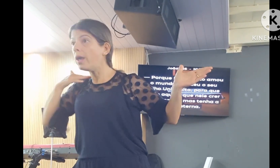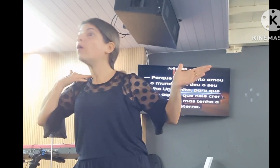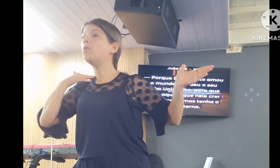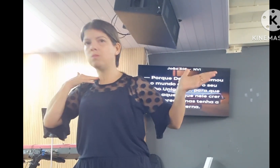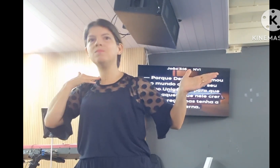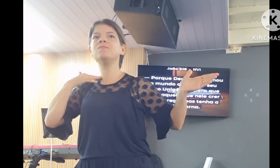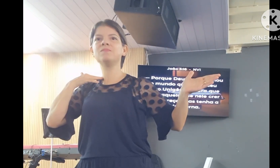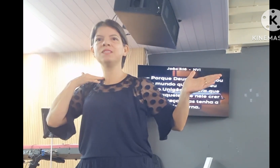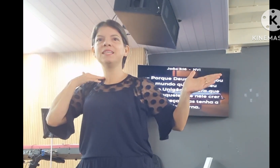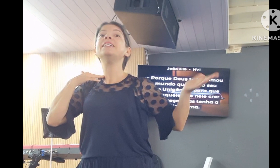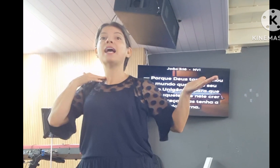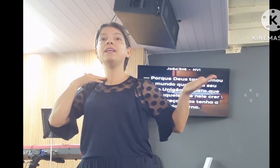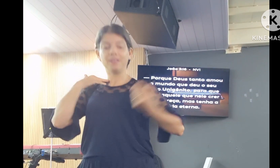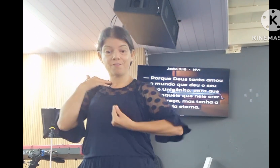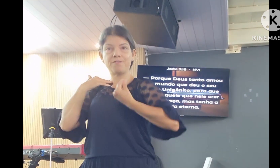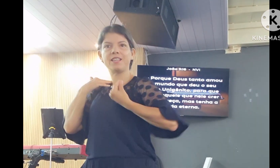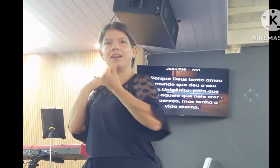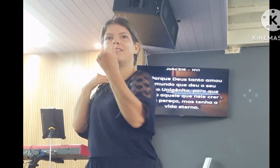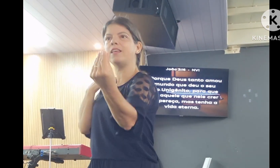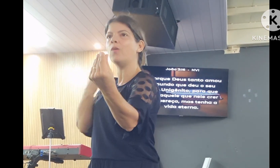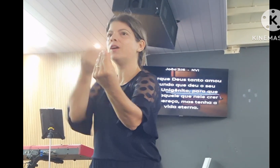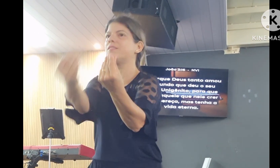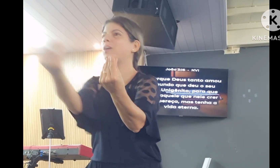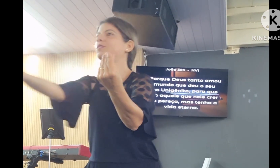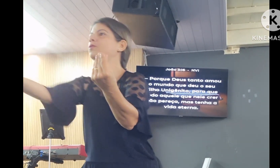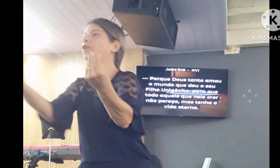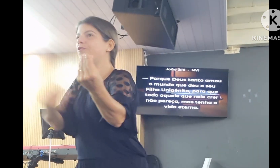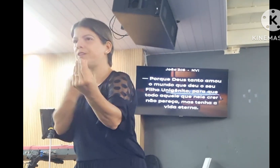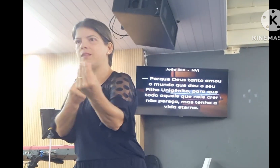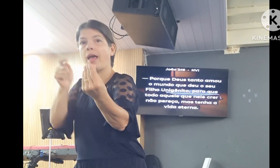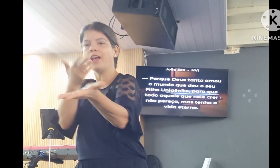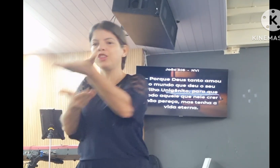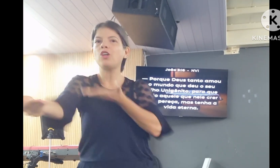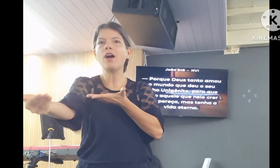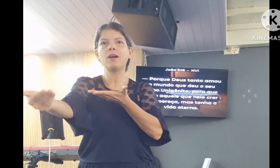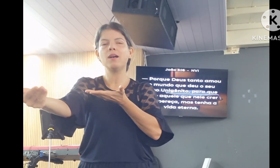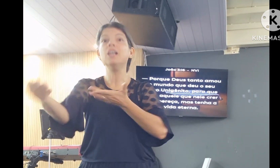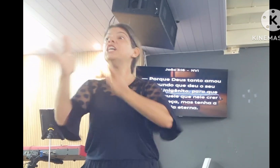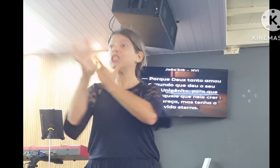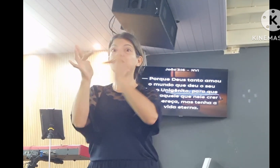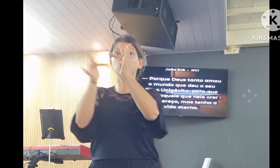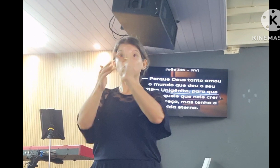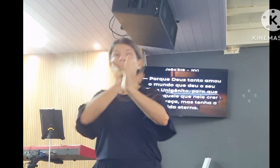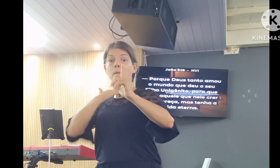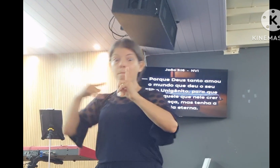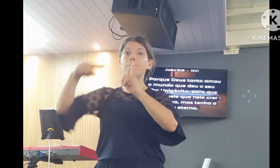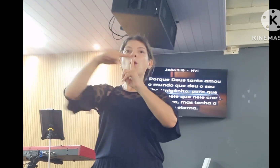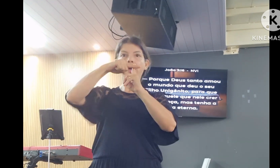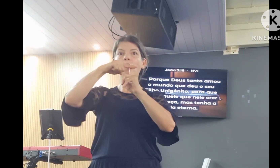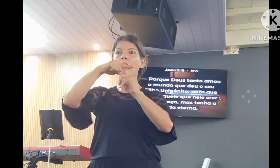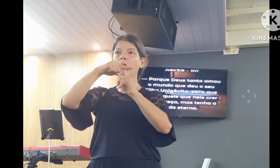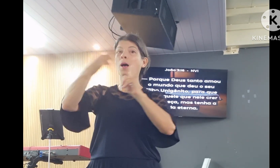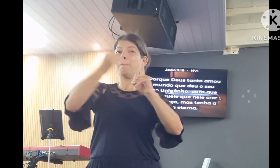dele e deu para você. Você entendeu a troca? Jesus pegou